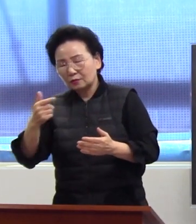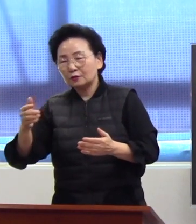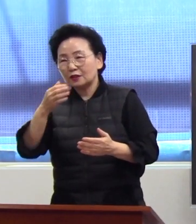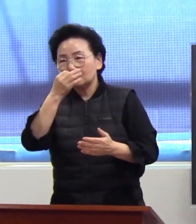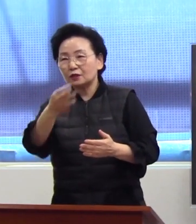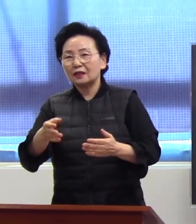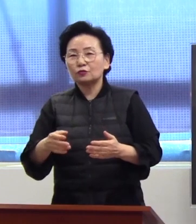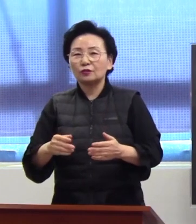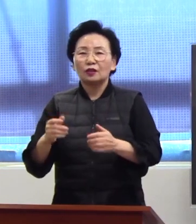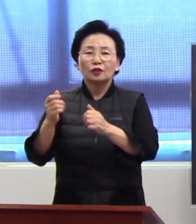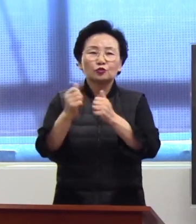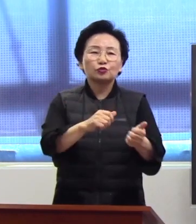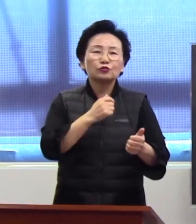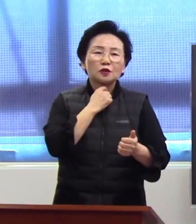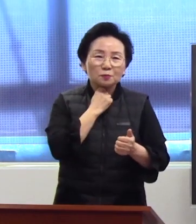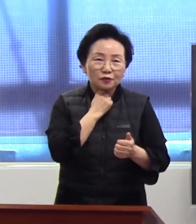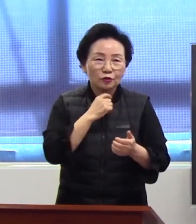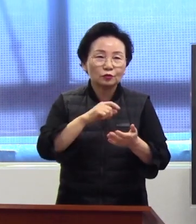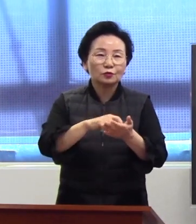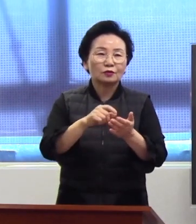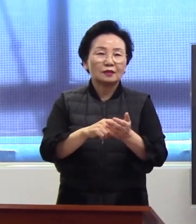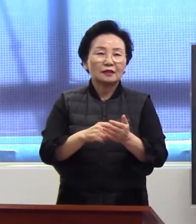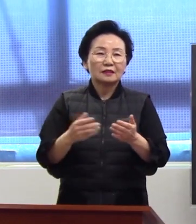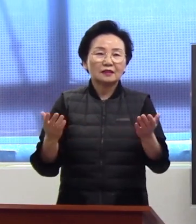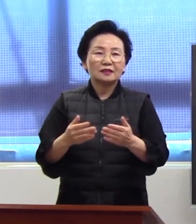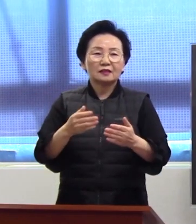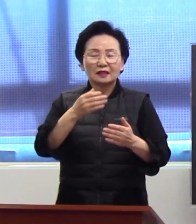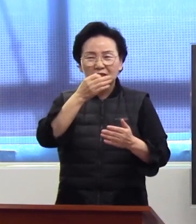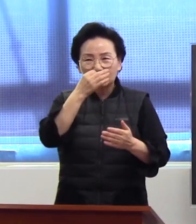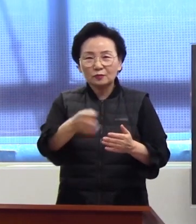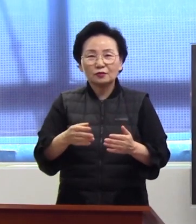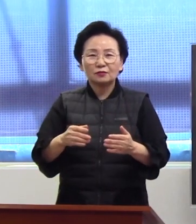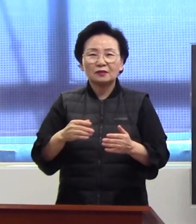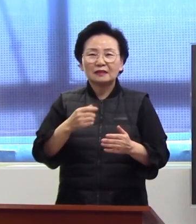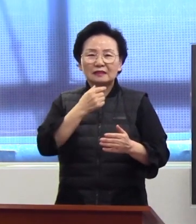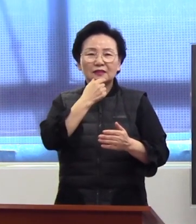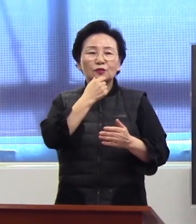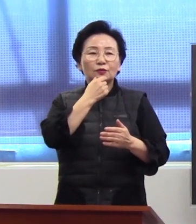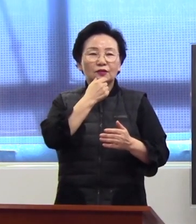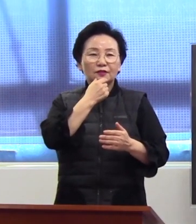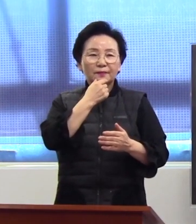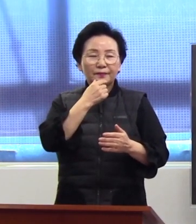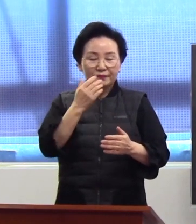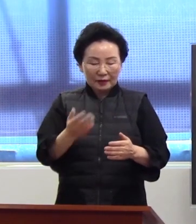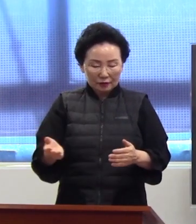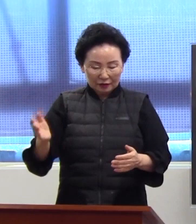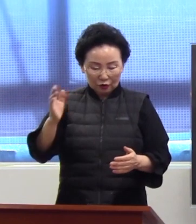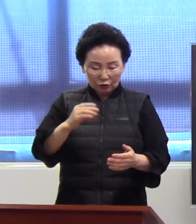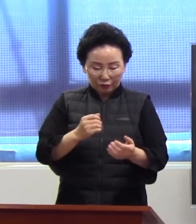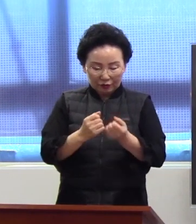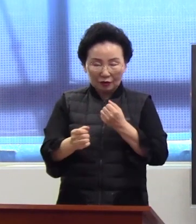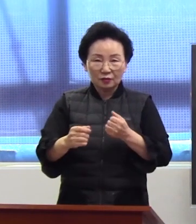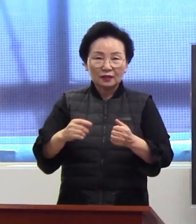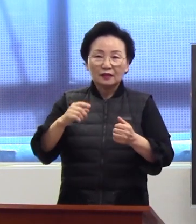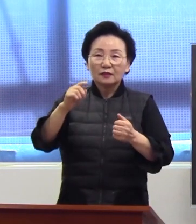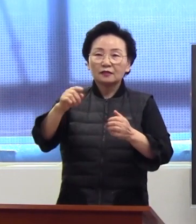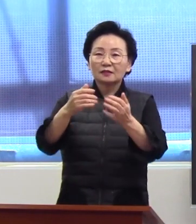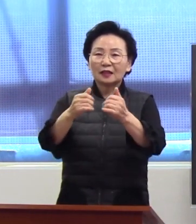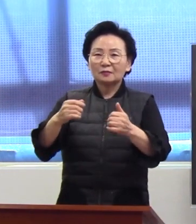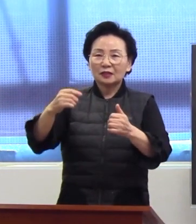너무 힘들어가지고 죽고 싶을 정도로 일이 그냥 힘들고 싫고 그런데도 불구하고 그 사람들이